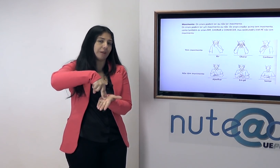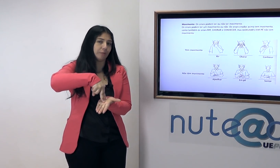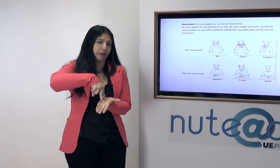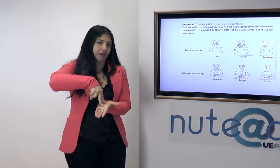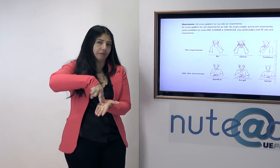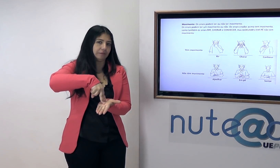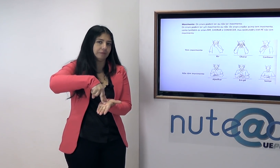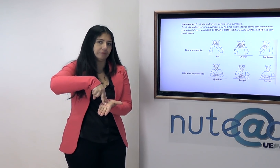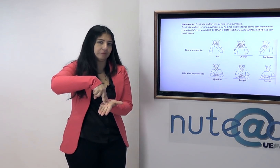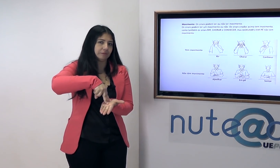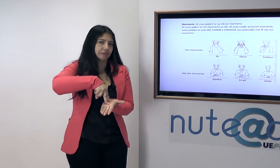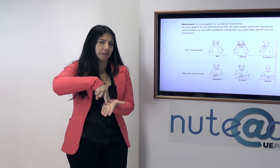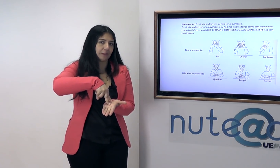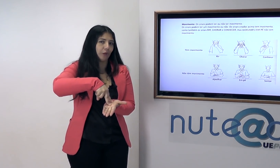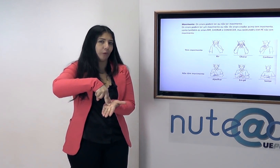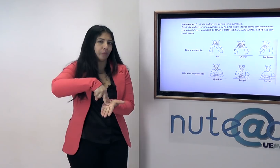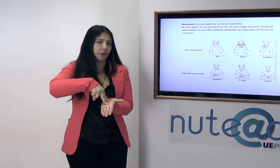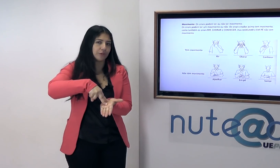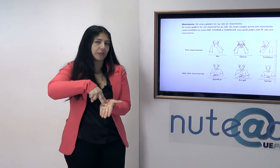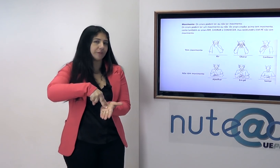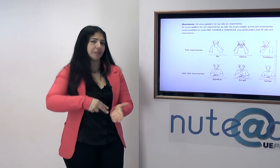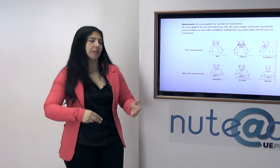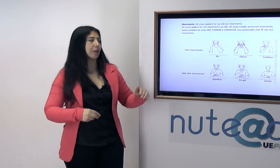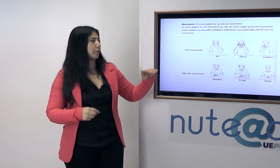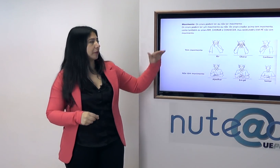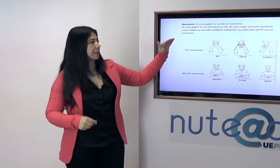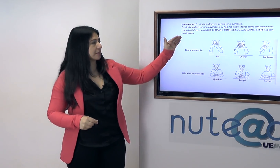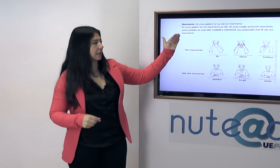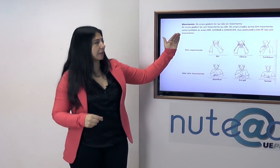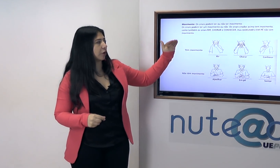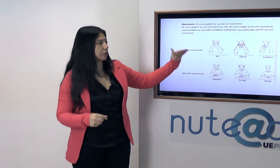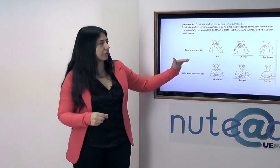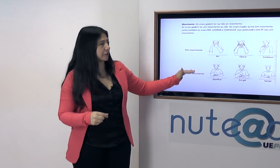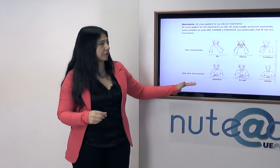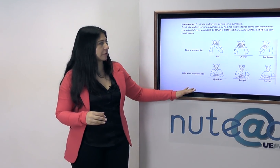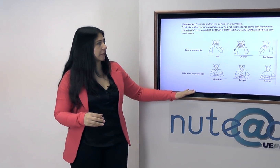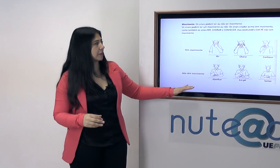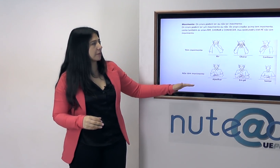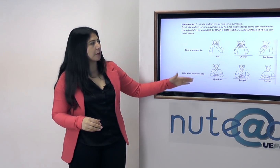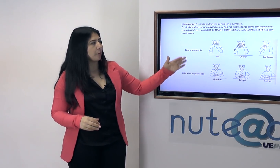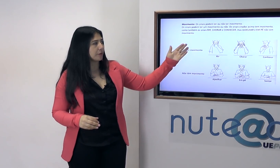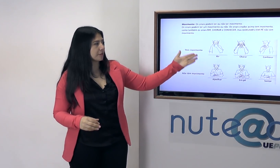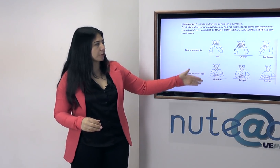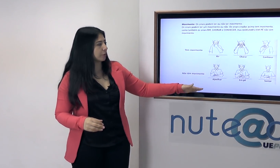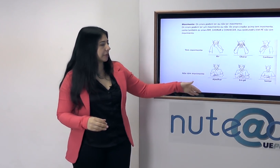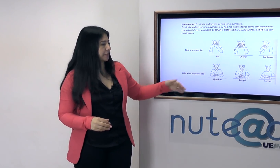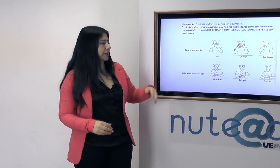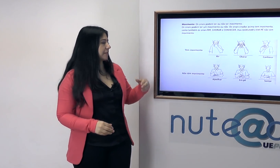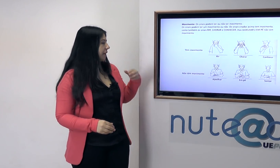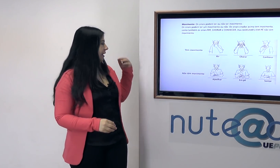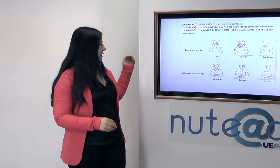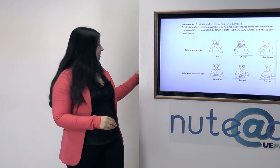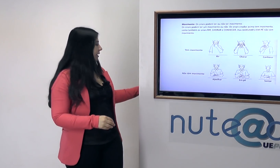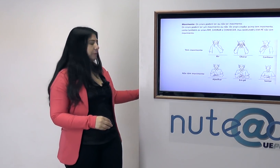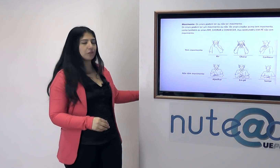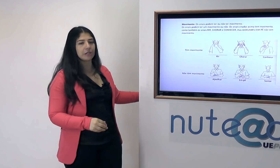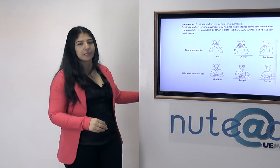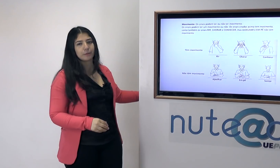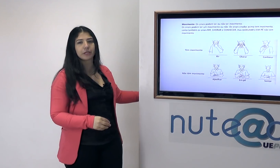em pé. Por isso que você tem que obedecer, na hora de fazer os sinais, precisa obedecer as regras gramaticais para que